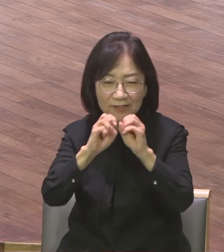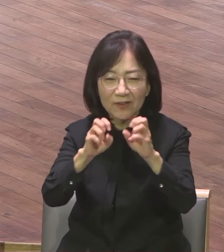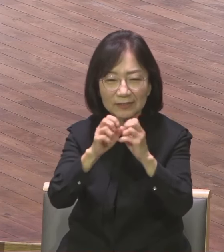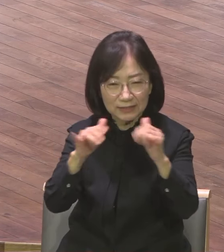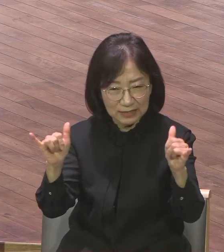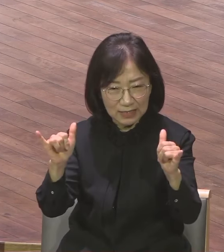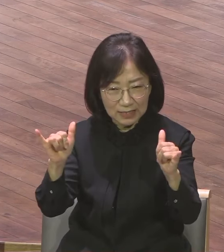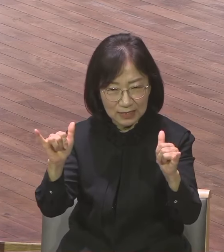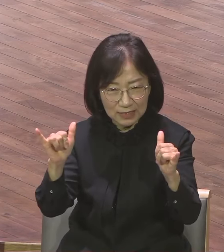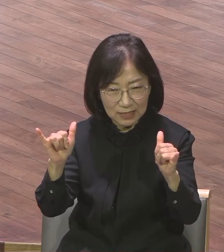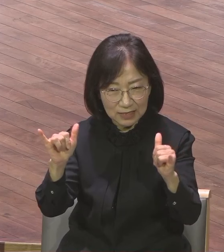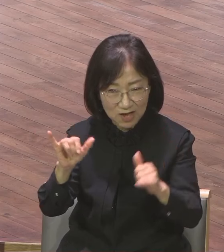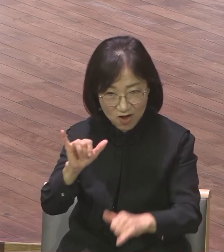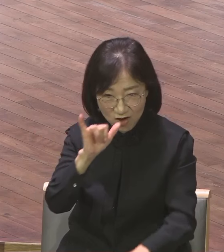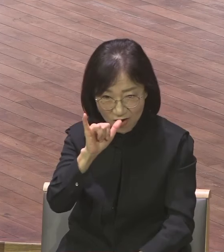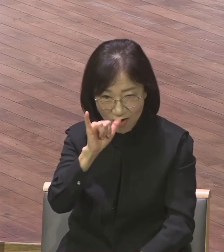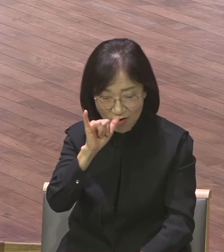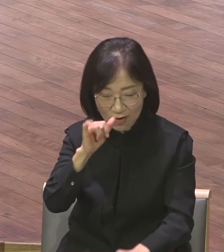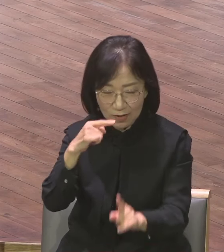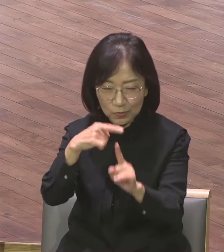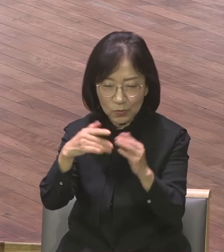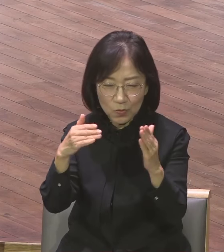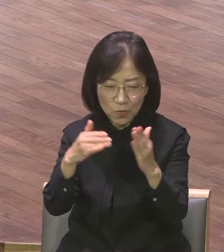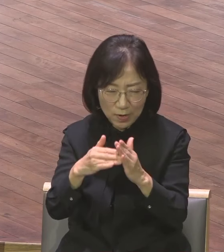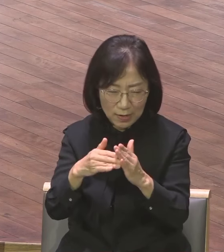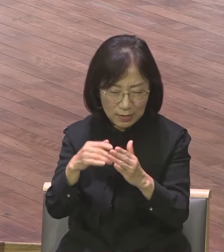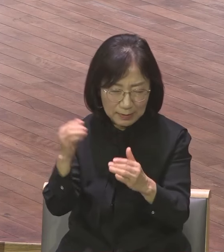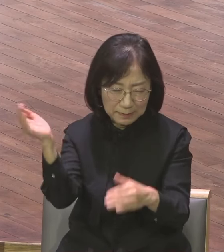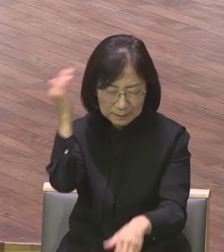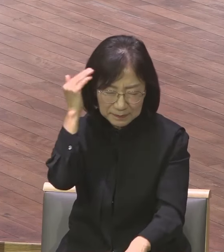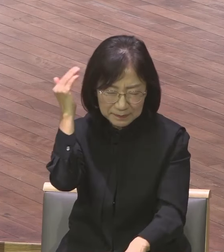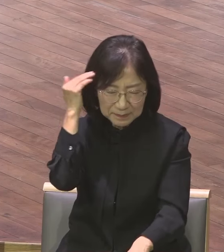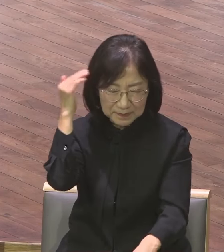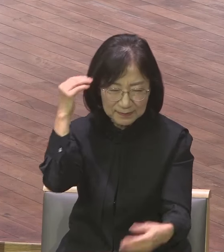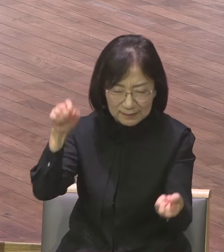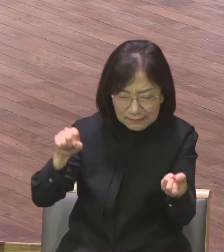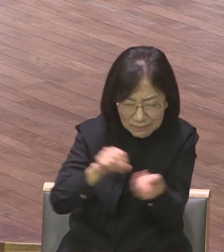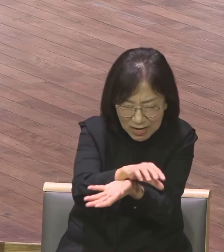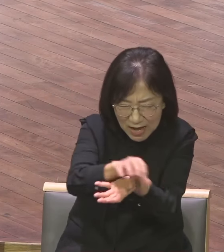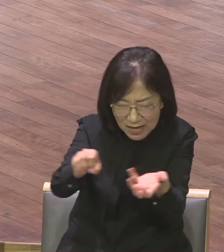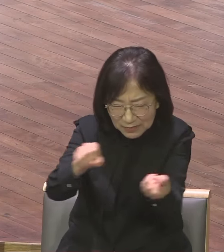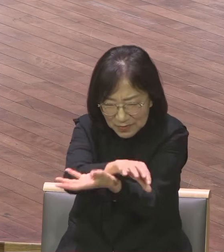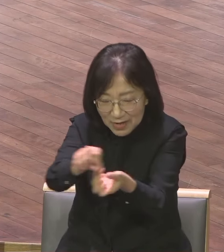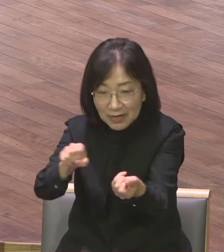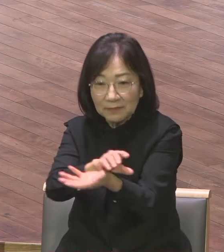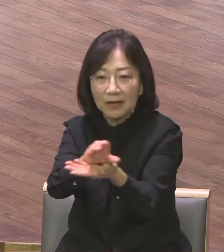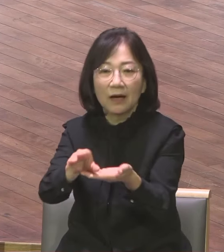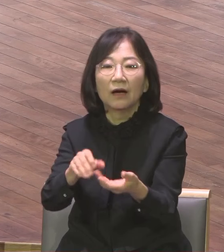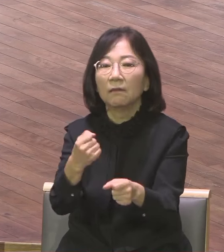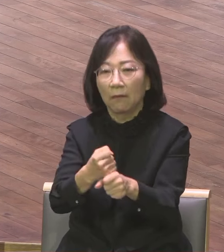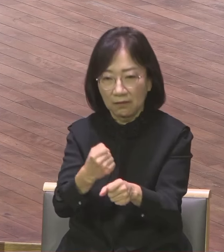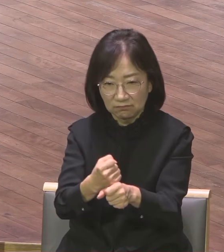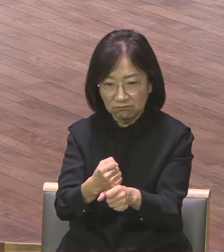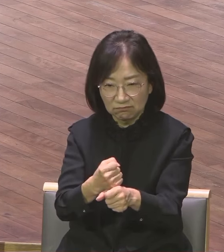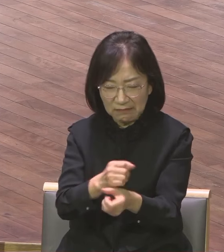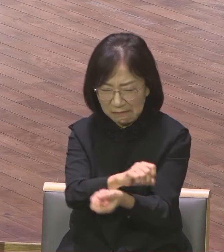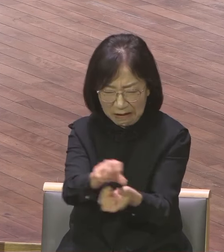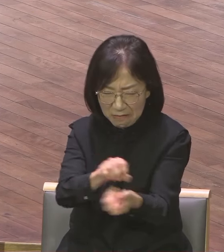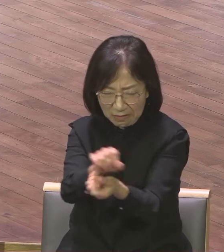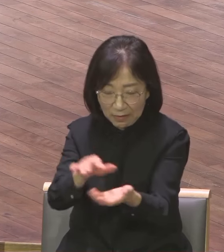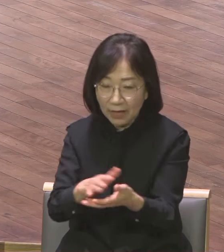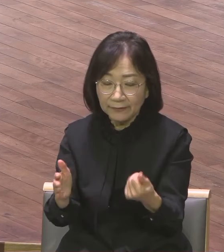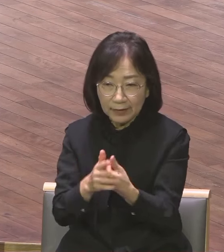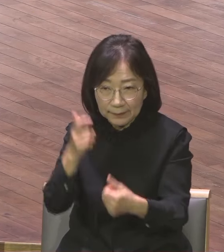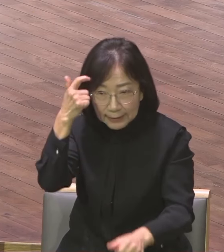들어왔어요. 교회를 온통 혼란 가운데 빠뜨려버려. 교회를. 그래서 영